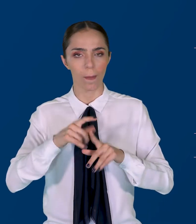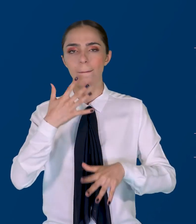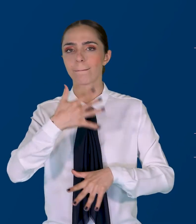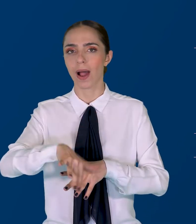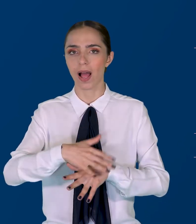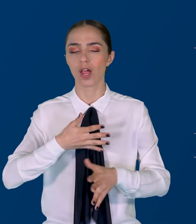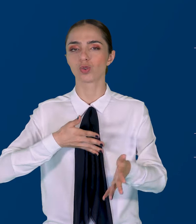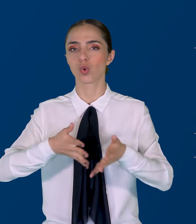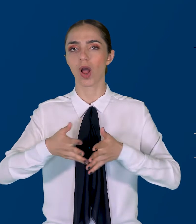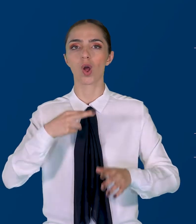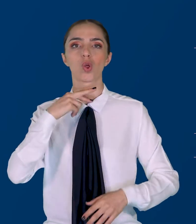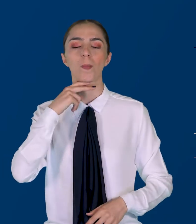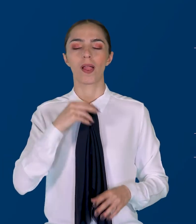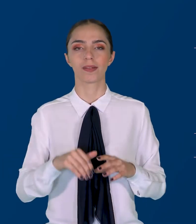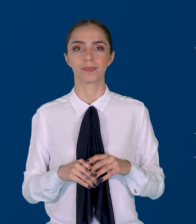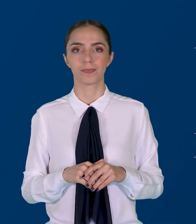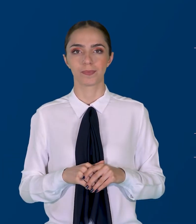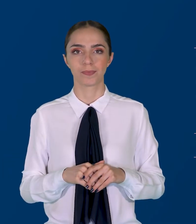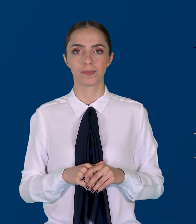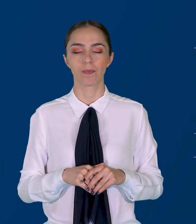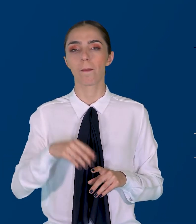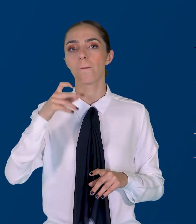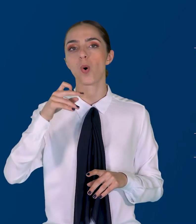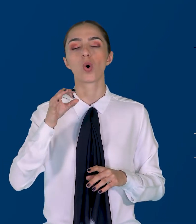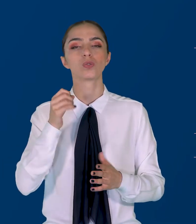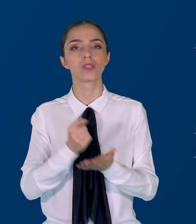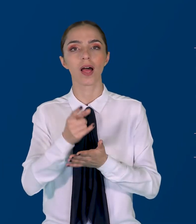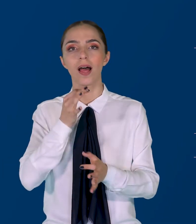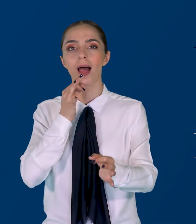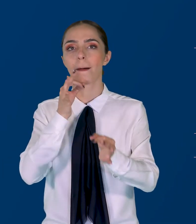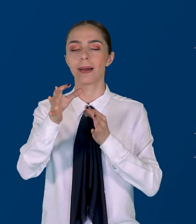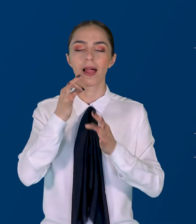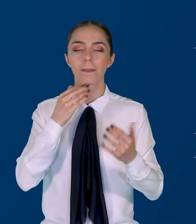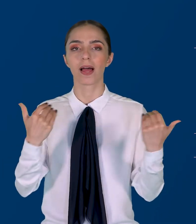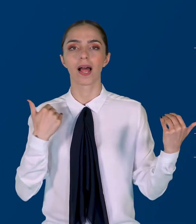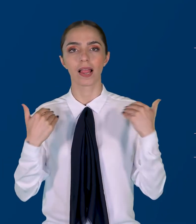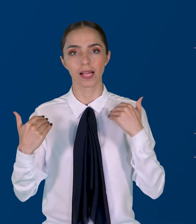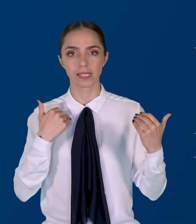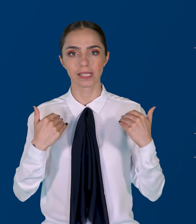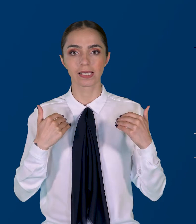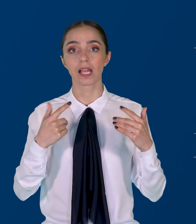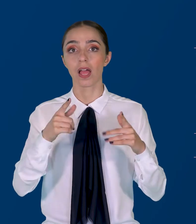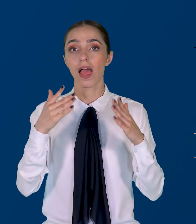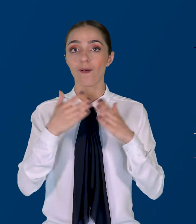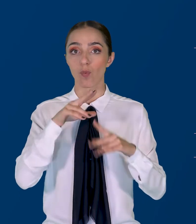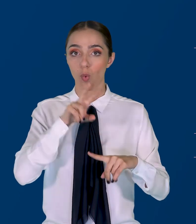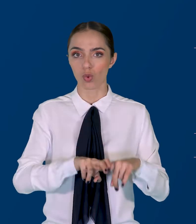10. Posta haberleşme adresi. Daimi ikamet adresinden farklıysa.